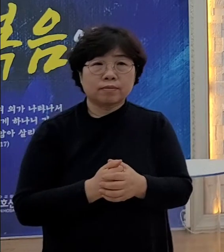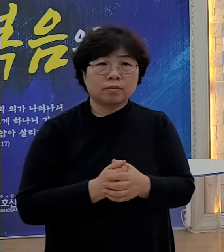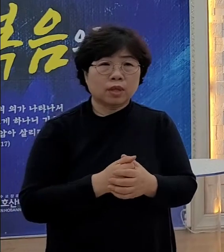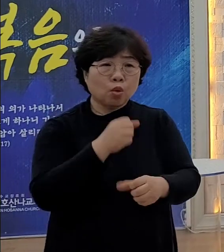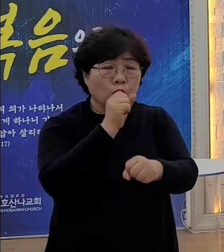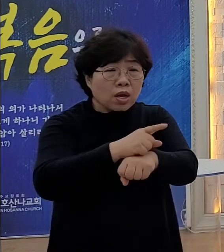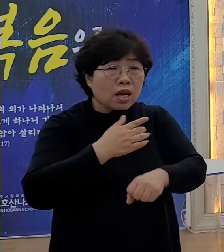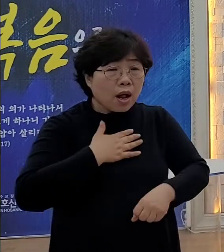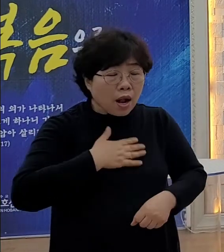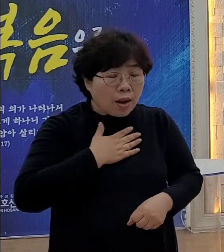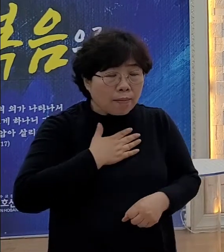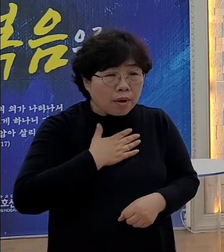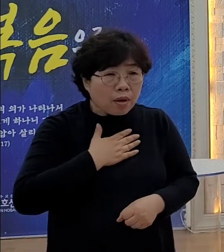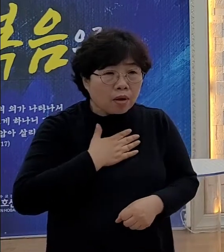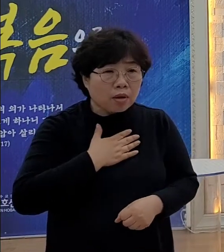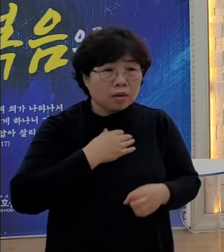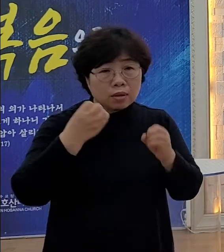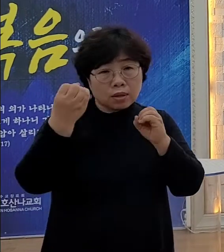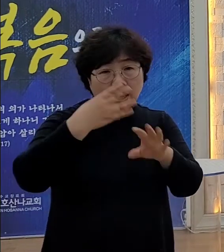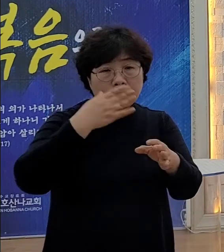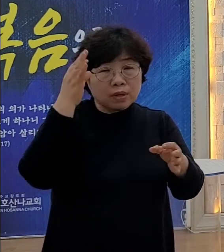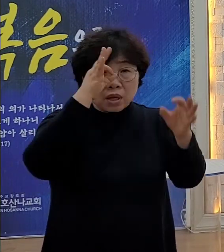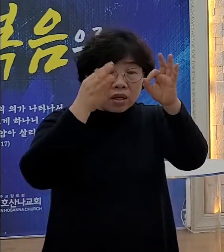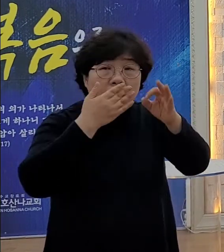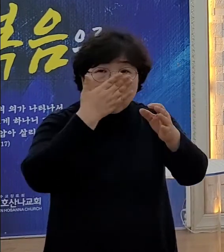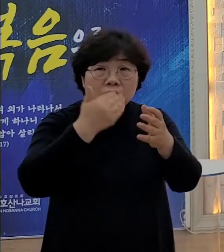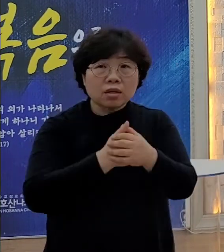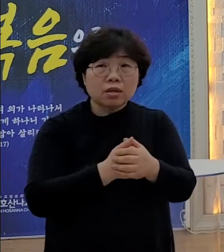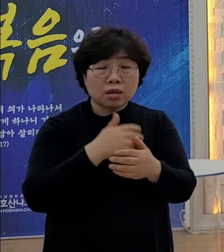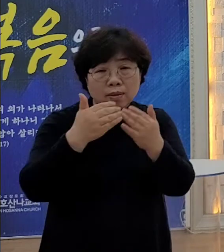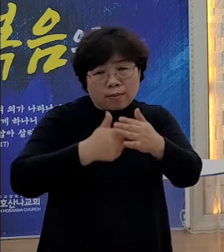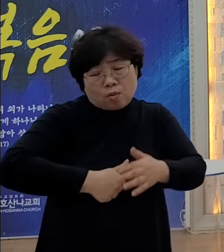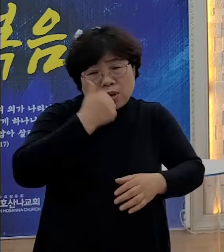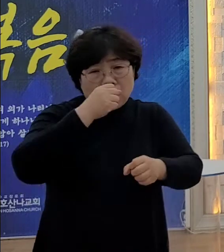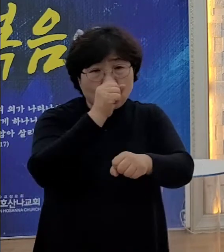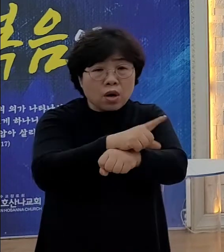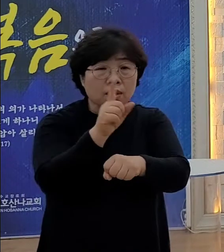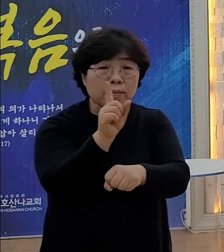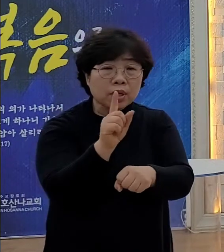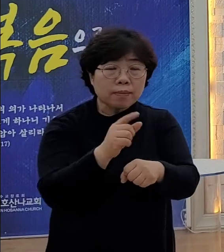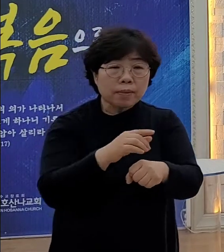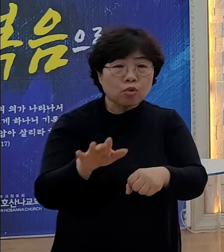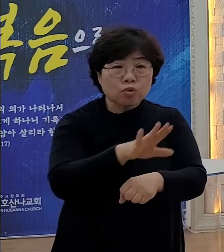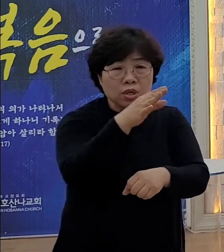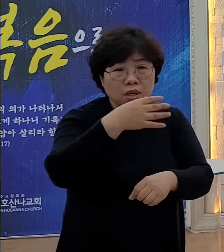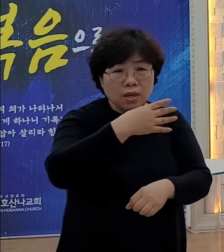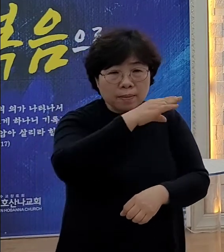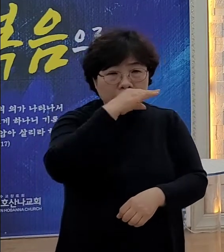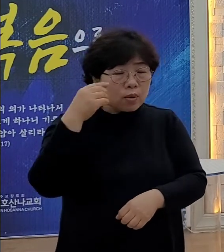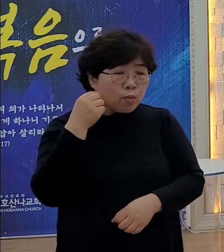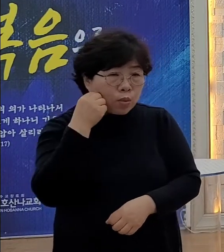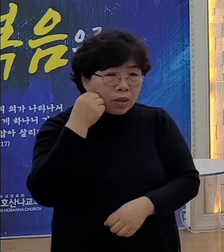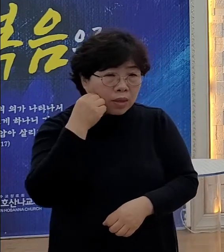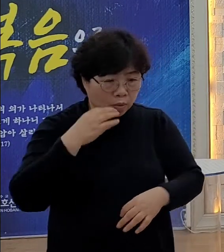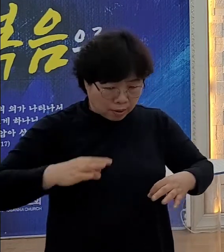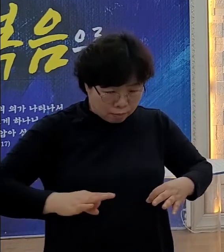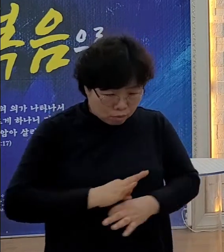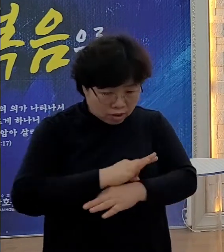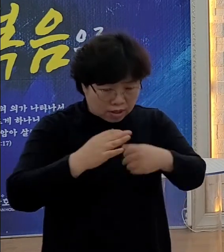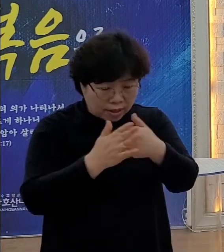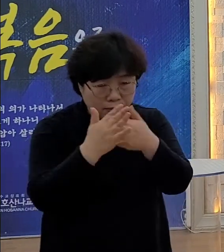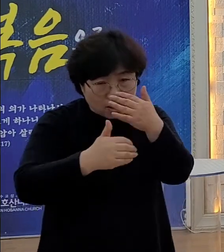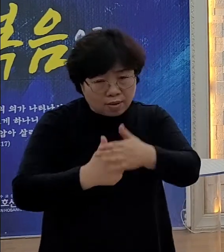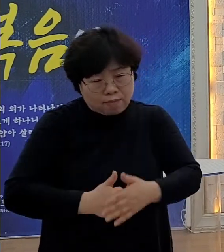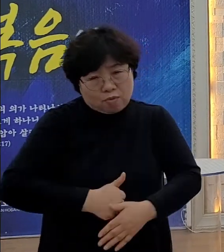원인을 알면 답이 나온 거잖아요. 왜 진노하신다고요? 우리의 불경건과 불이. 이것